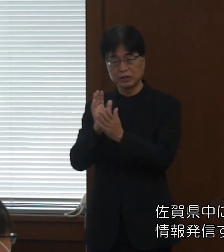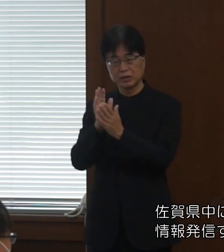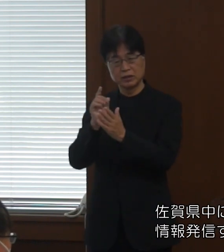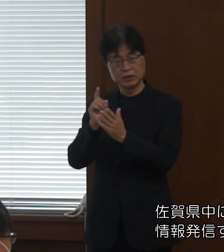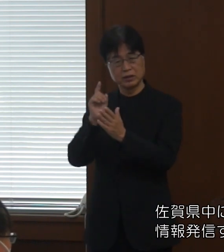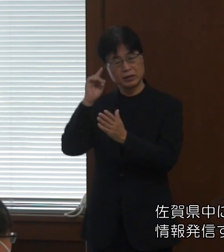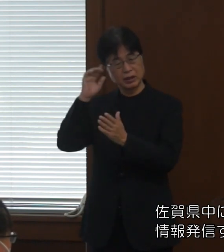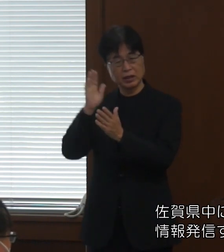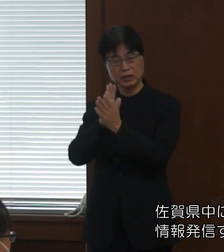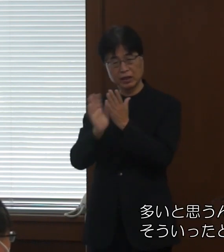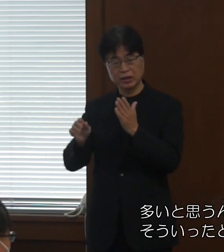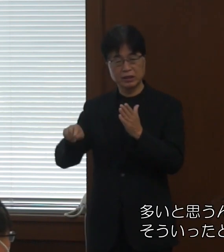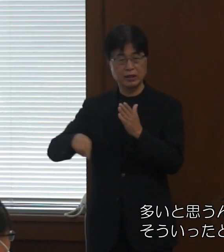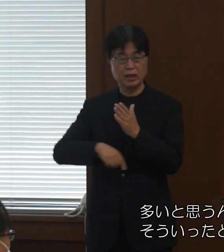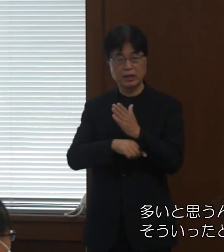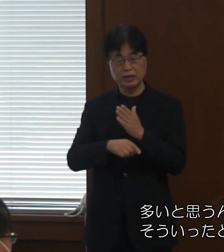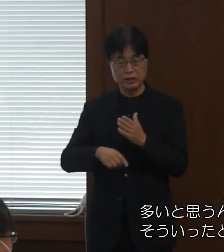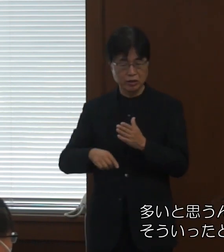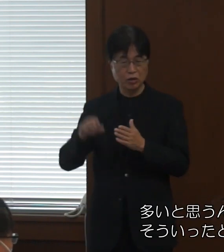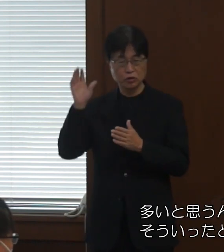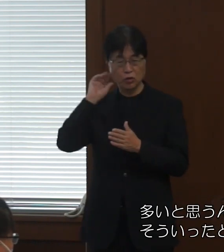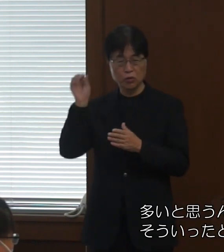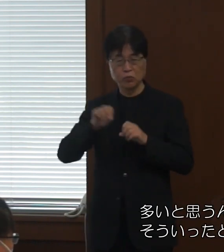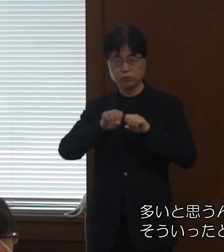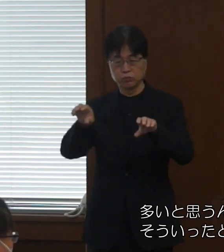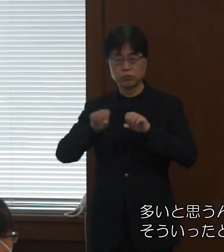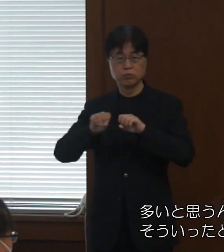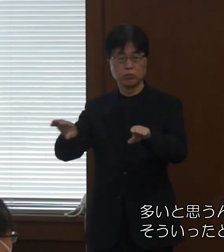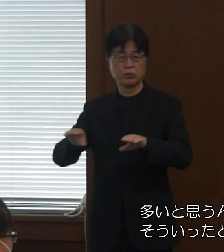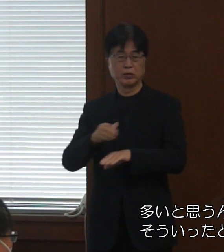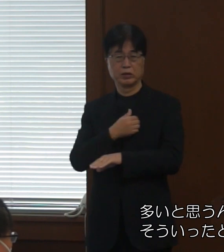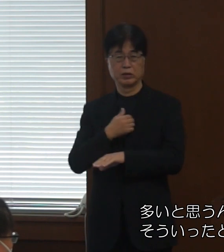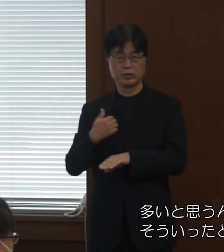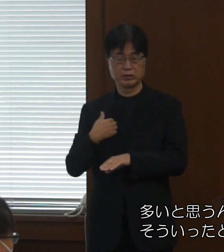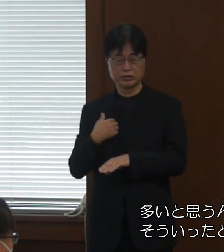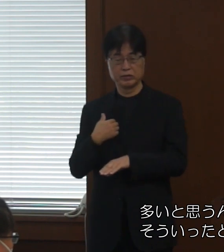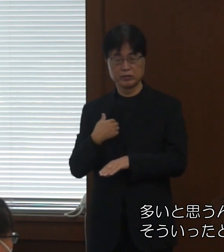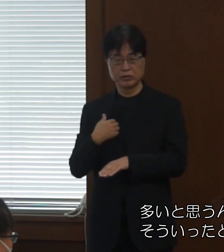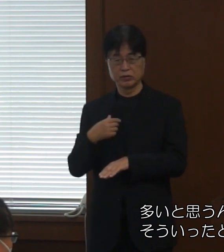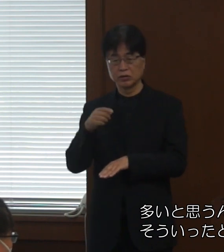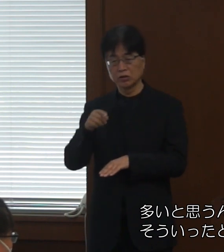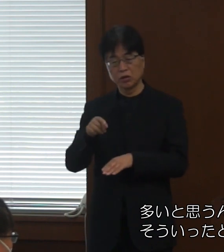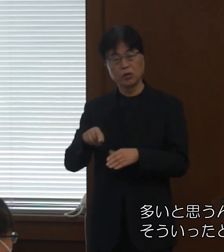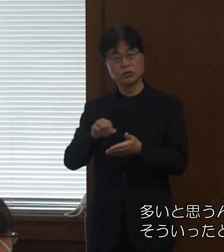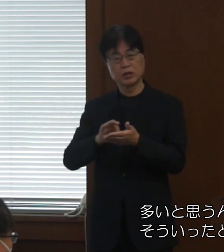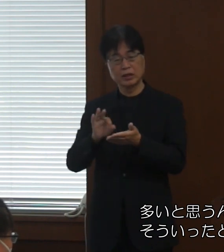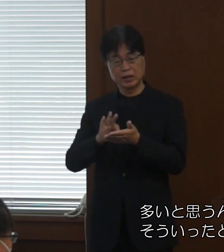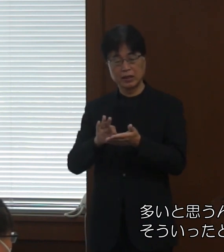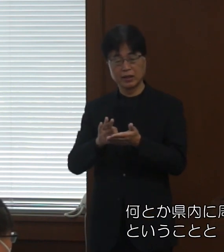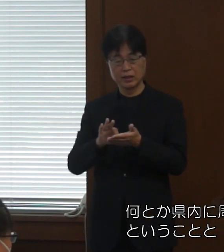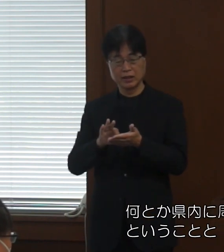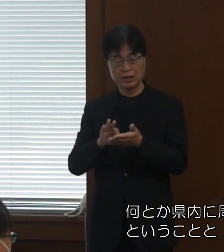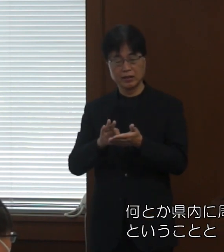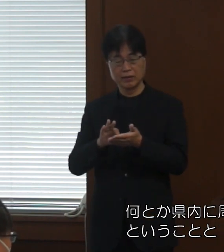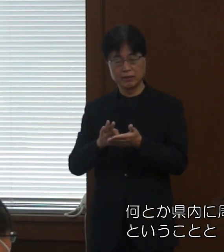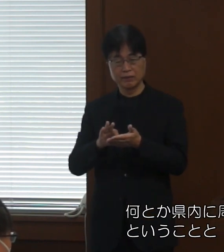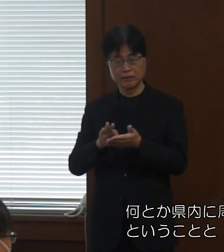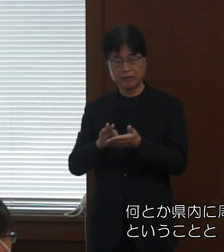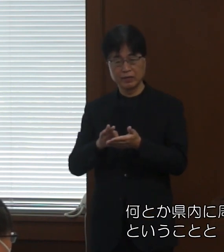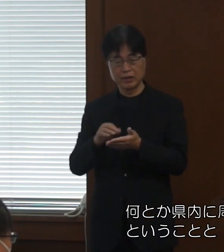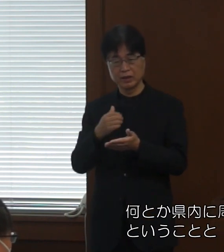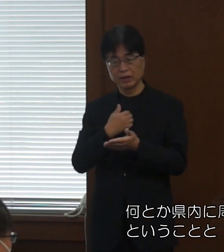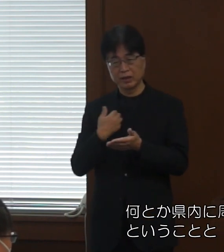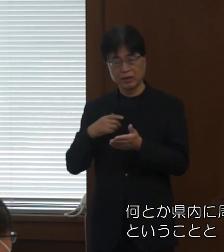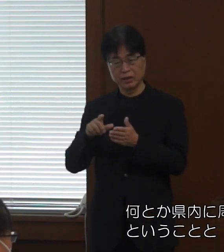県中に対する情報発信する機会っていうのは多いと思うんですねですのでそういったところを利用しながらなんとか